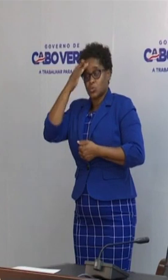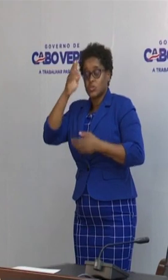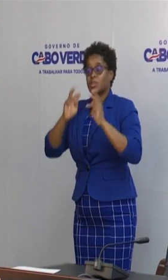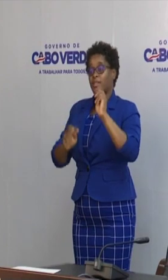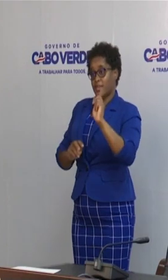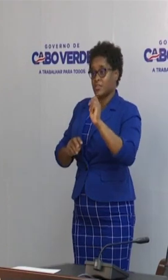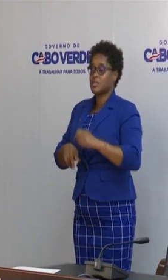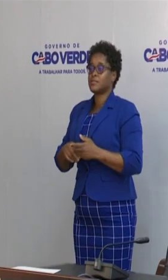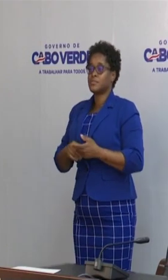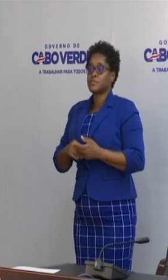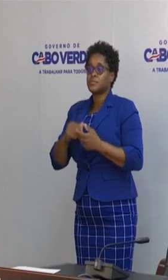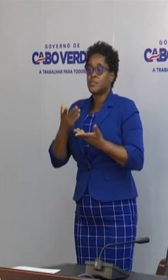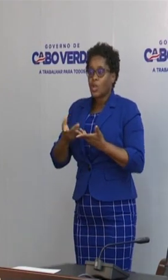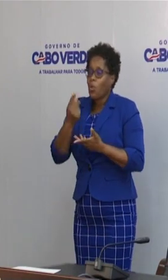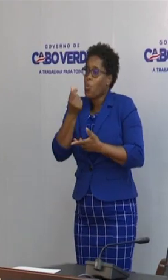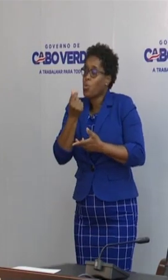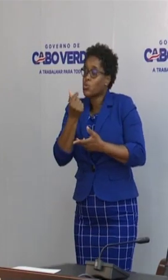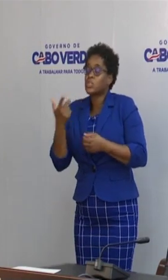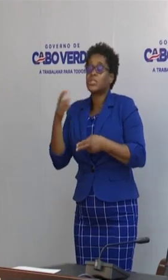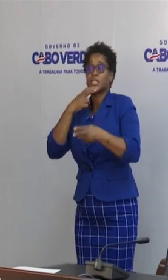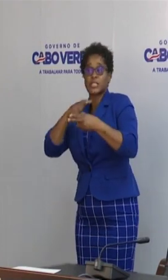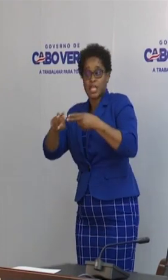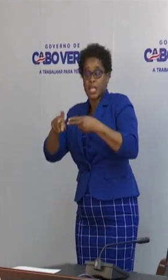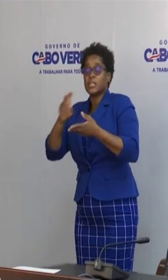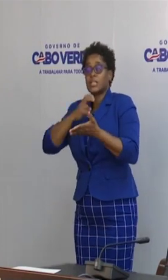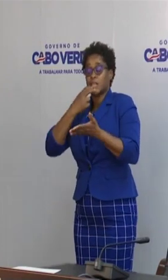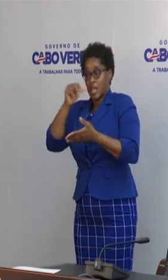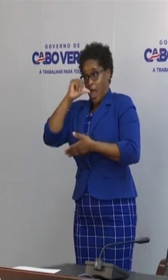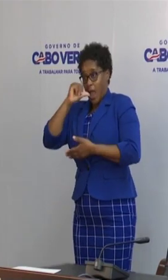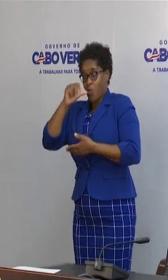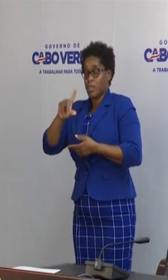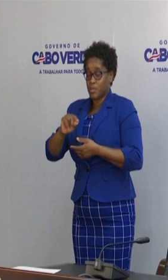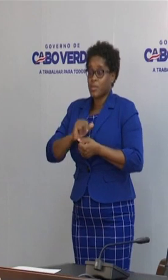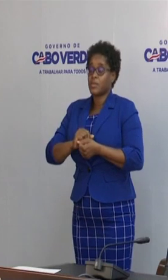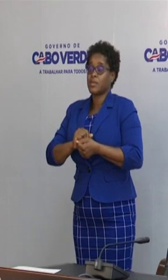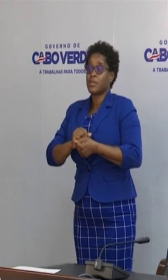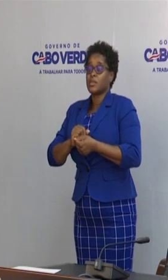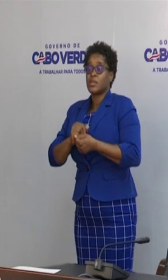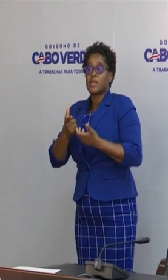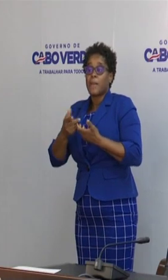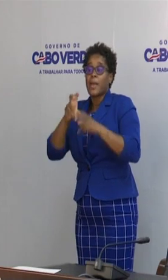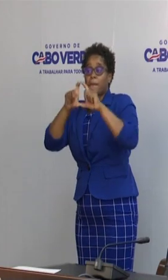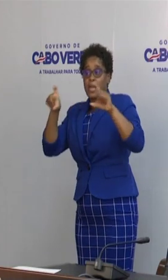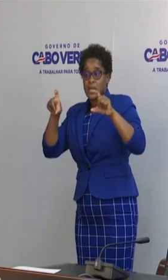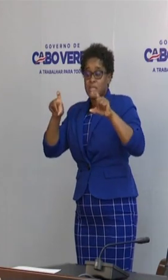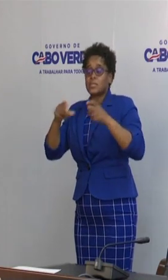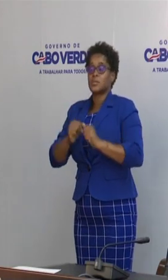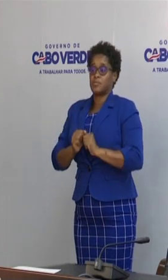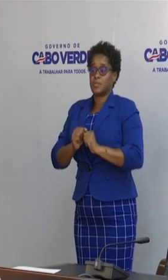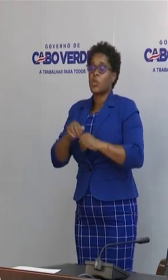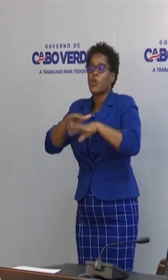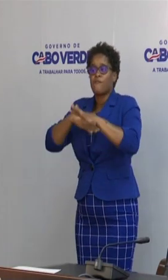mas o ração dos custos diretos de electricidade e de água para as empresas com efeito no